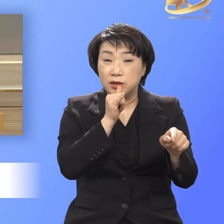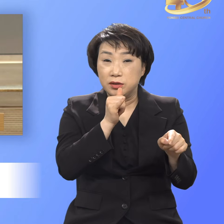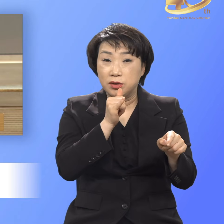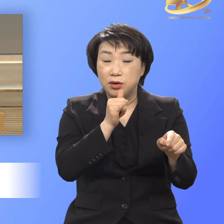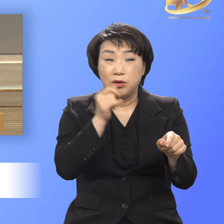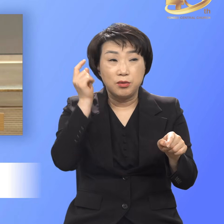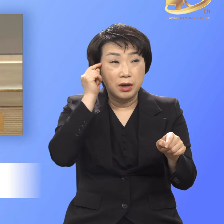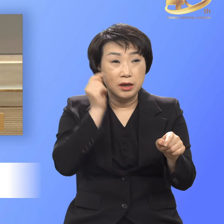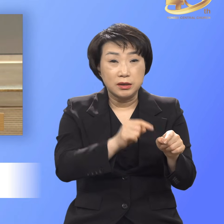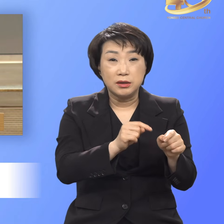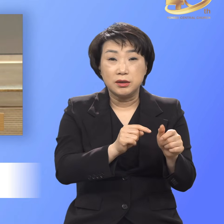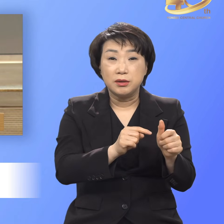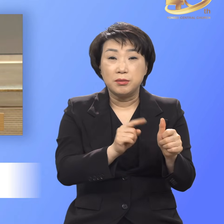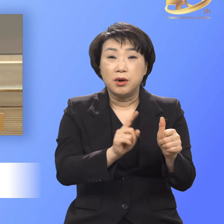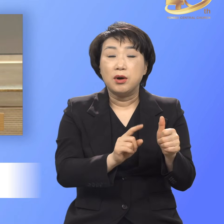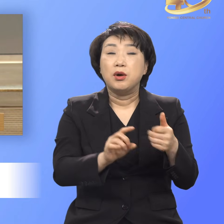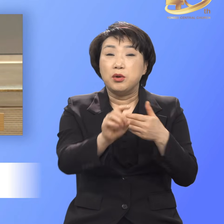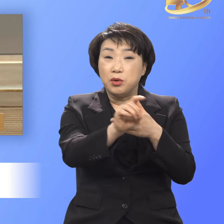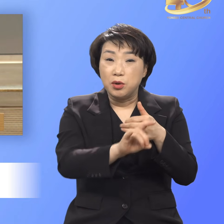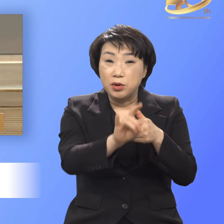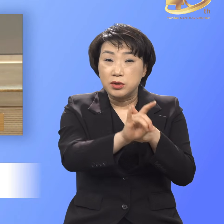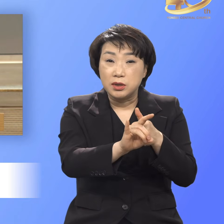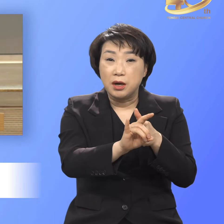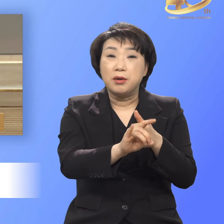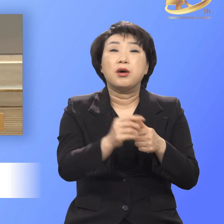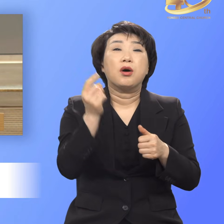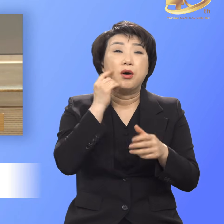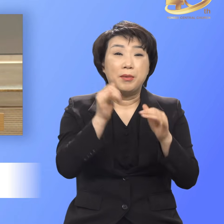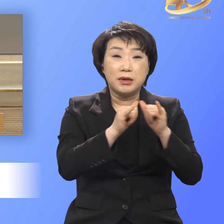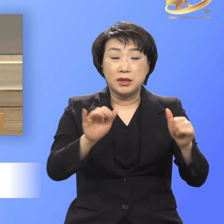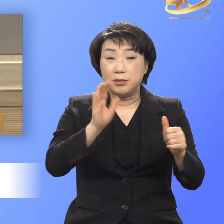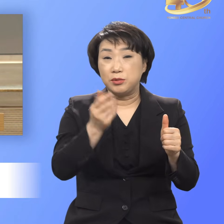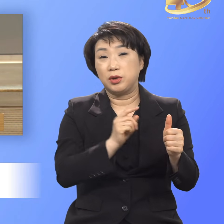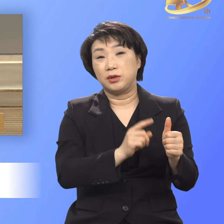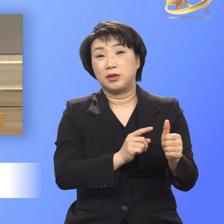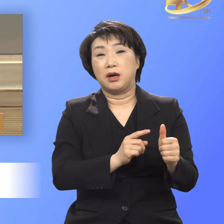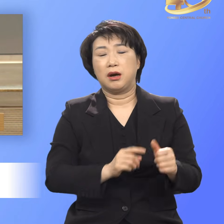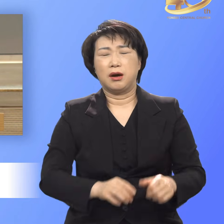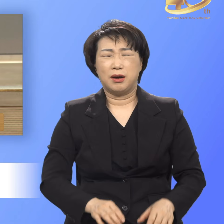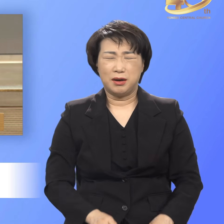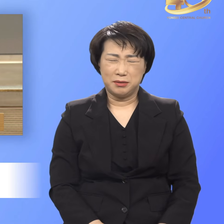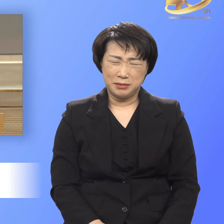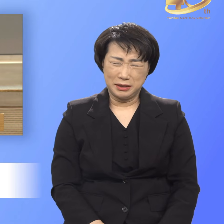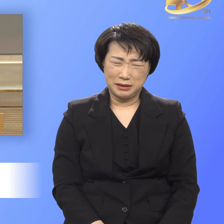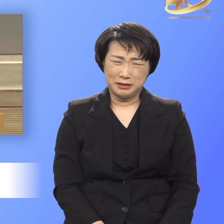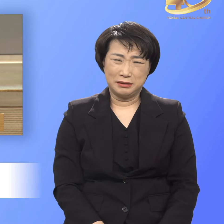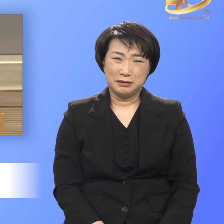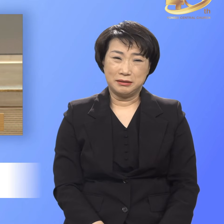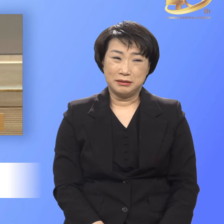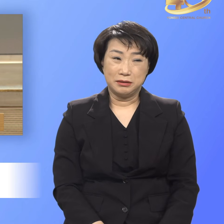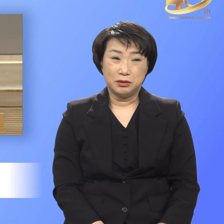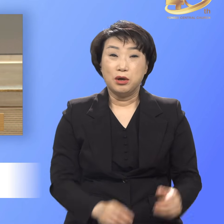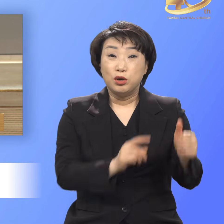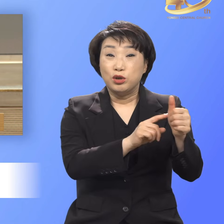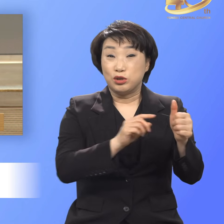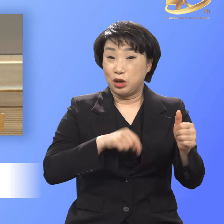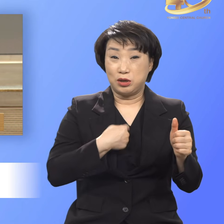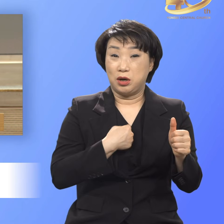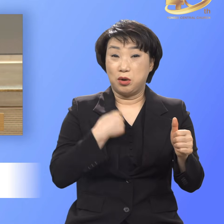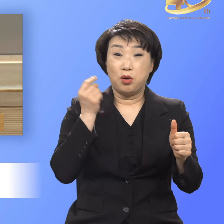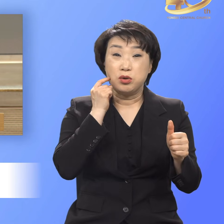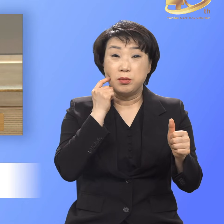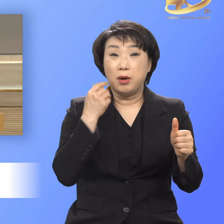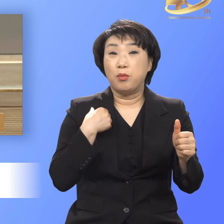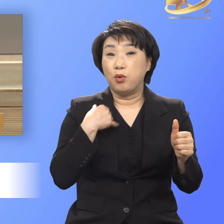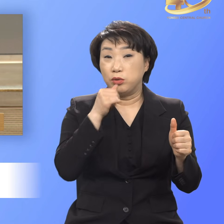이는 자기 양심의 화인마저 의식함으로 거짓말하는 자들이다. 근데 본인이 거짓말하는 것도